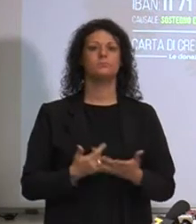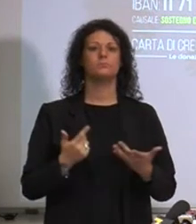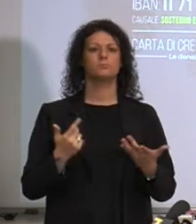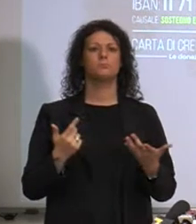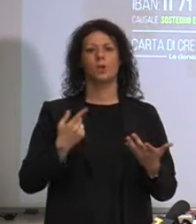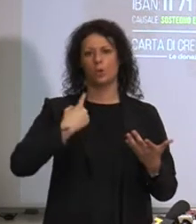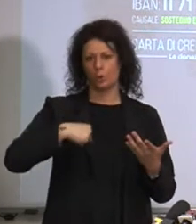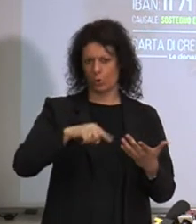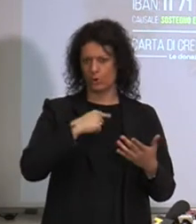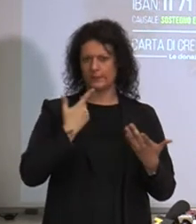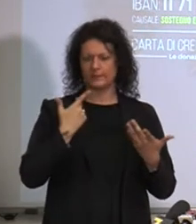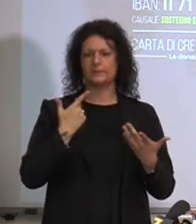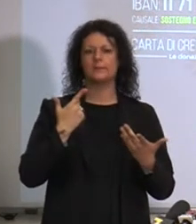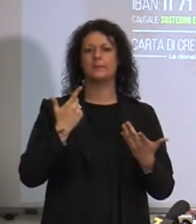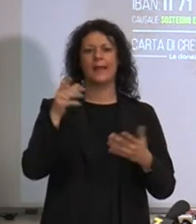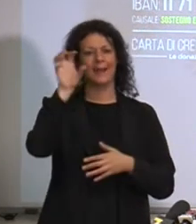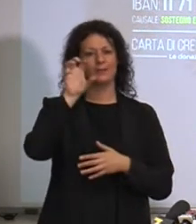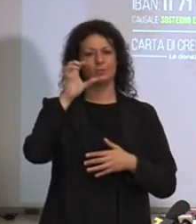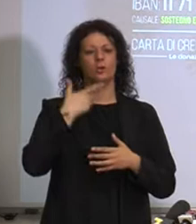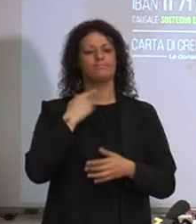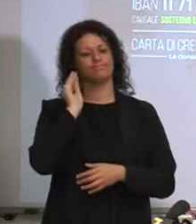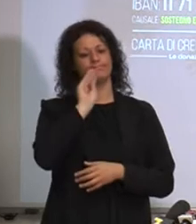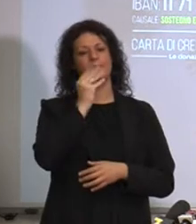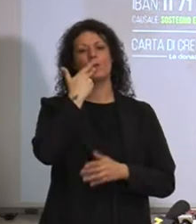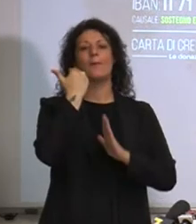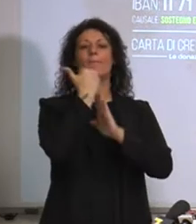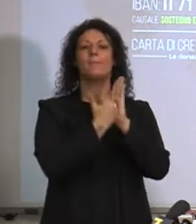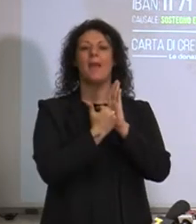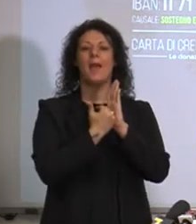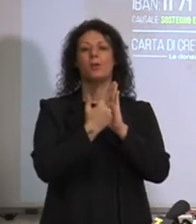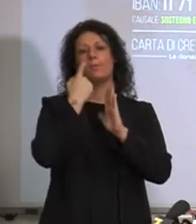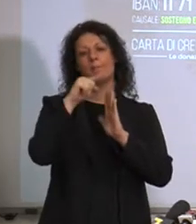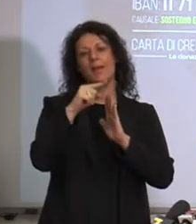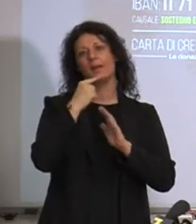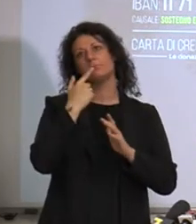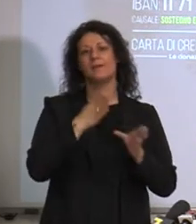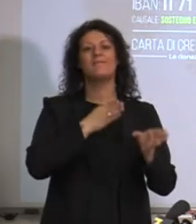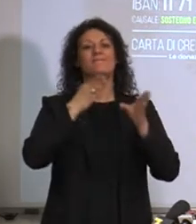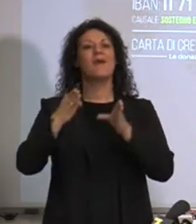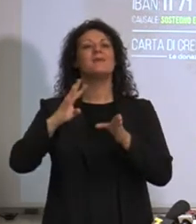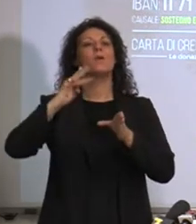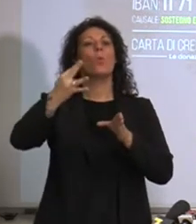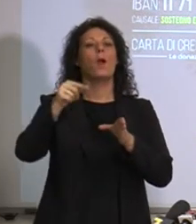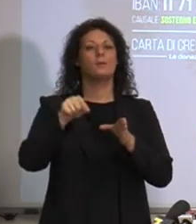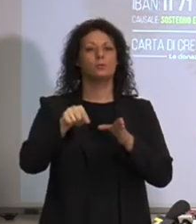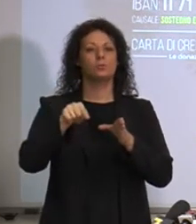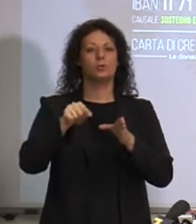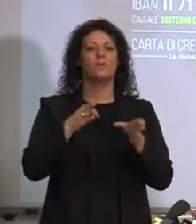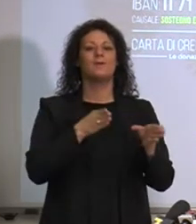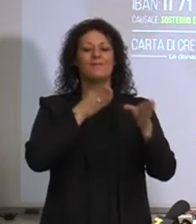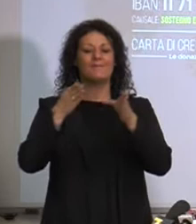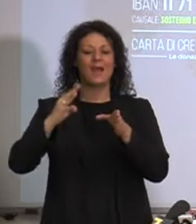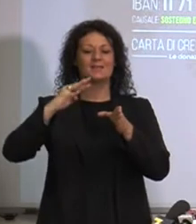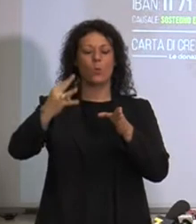abbiamo chiesto un piano per, diciamo, la fase 4, come la chiamo io, no? E quella che vi ho definito come lo